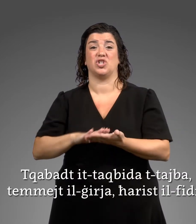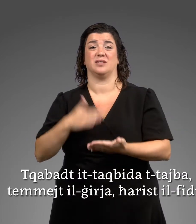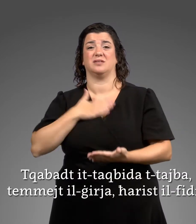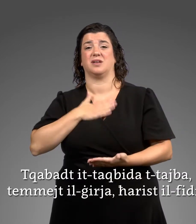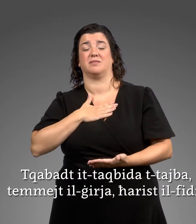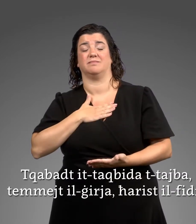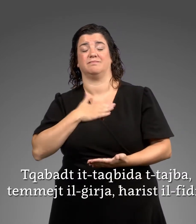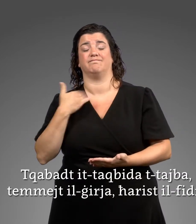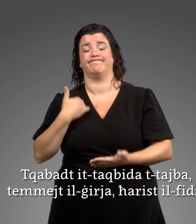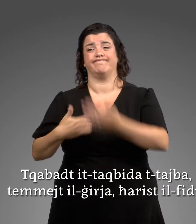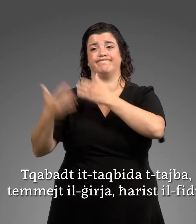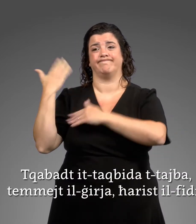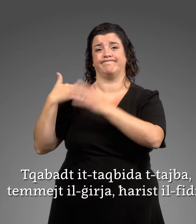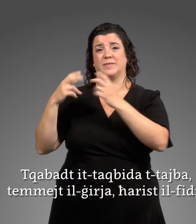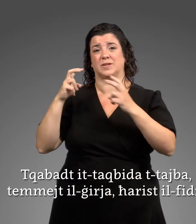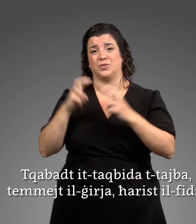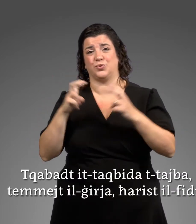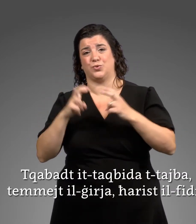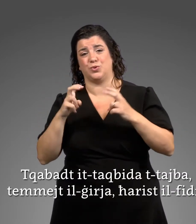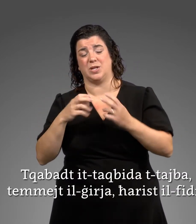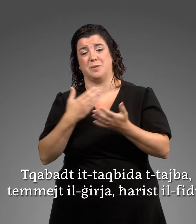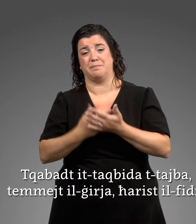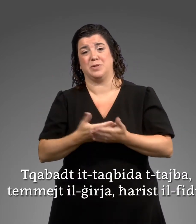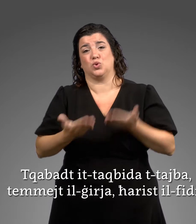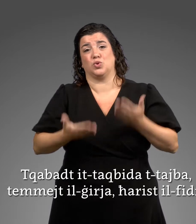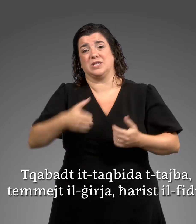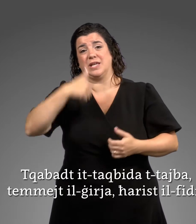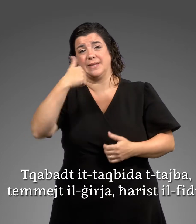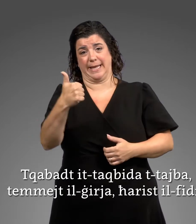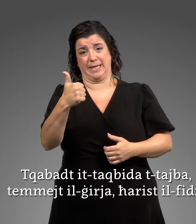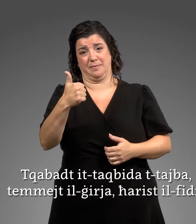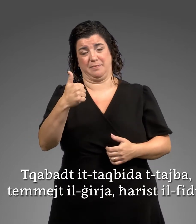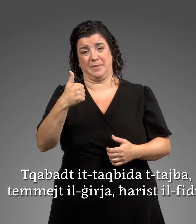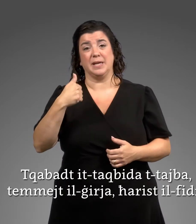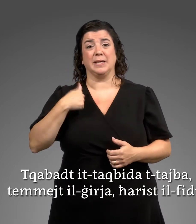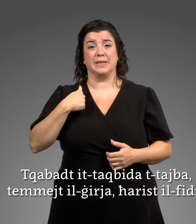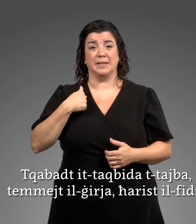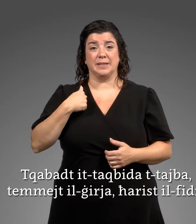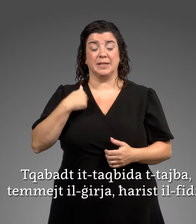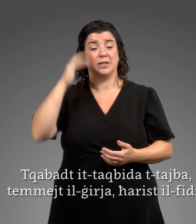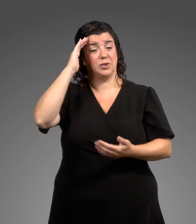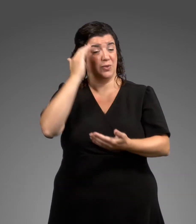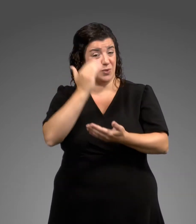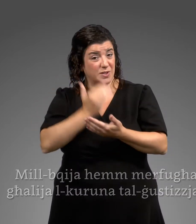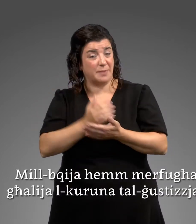Taqabat it-taqbida t-tajba Temmejt il-ġirja ħarist il-fidi